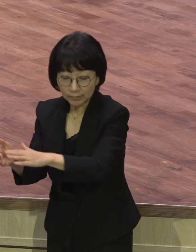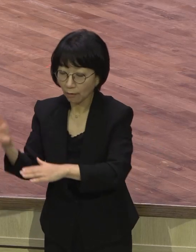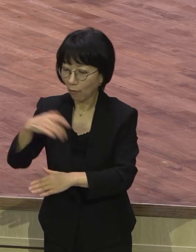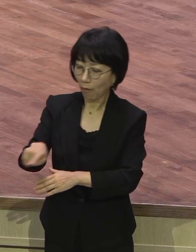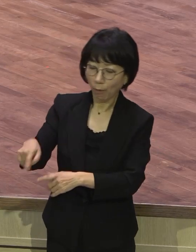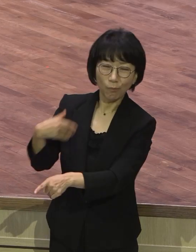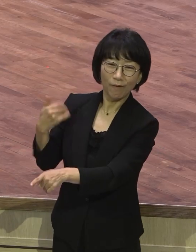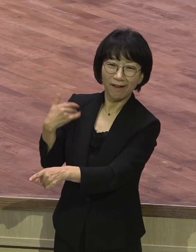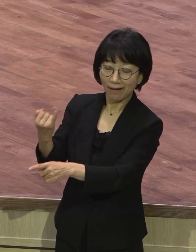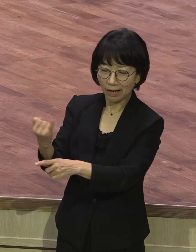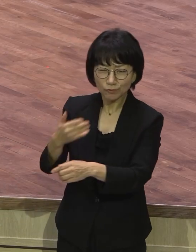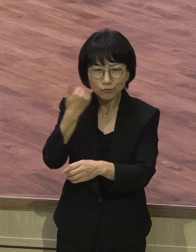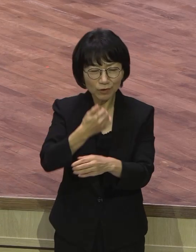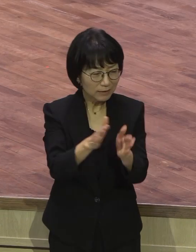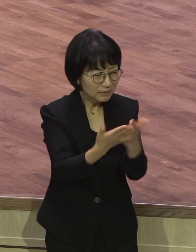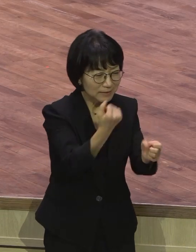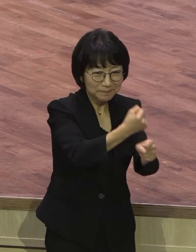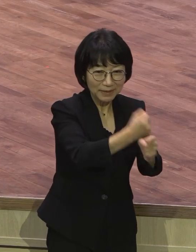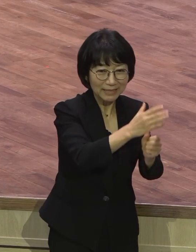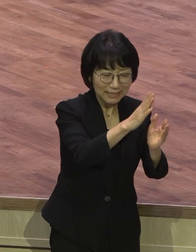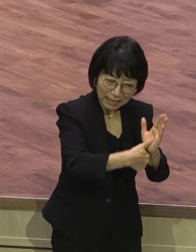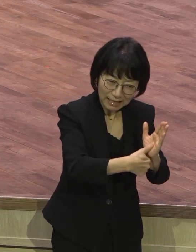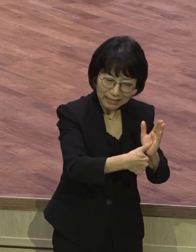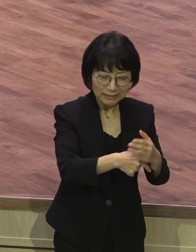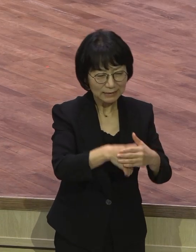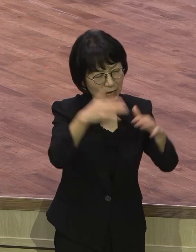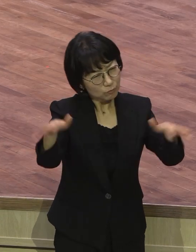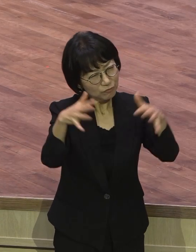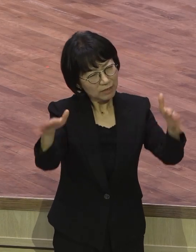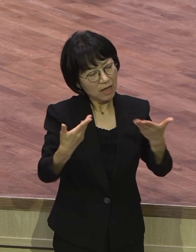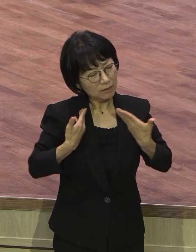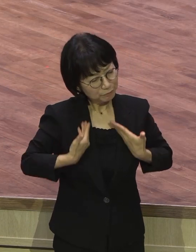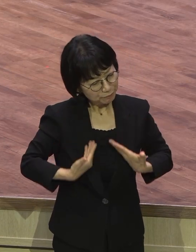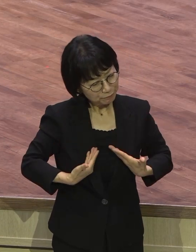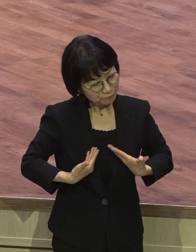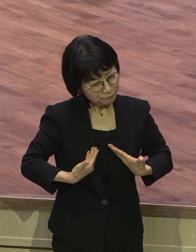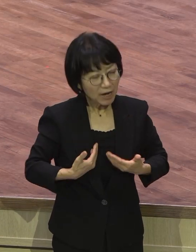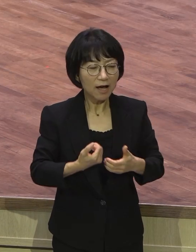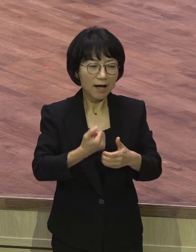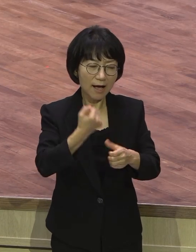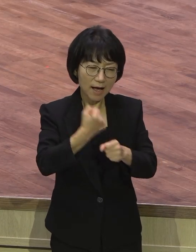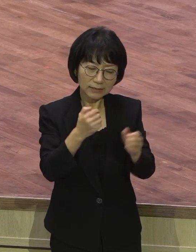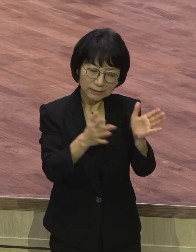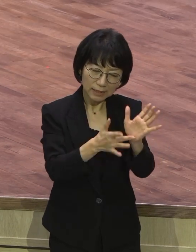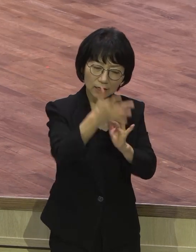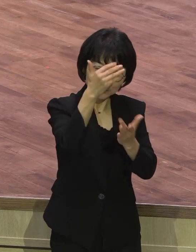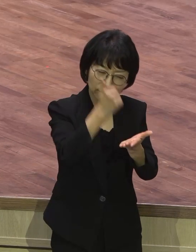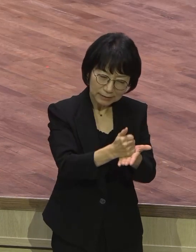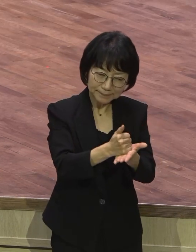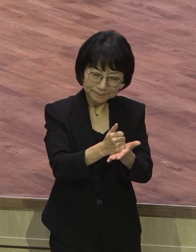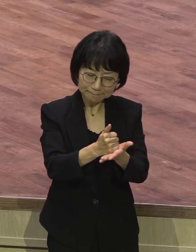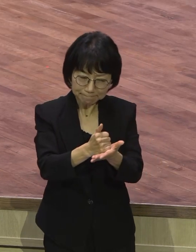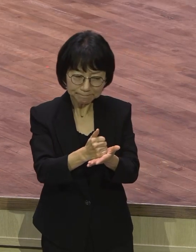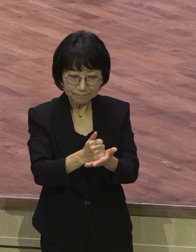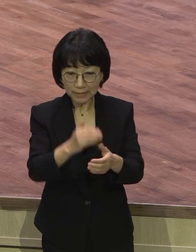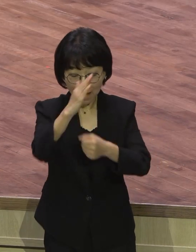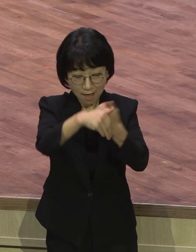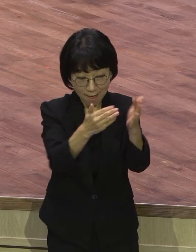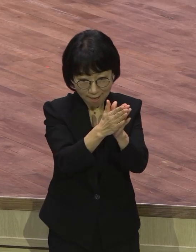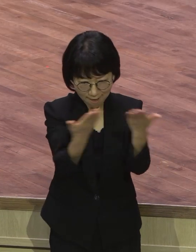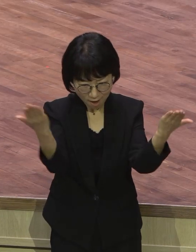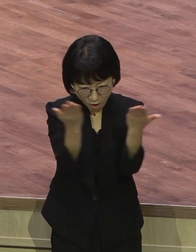주의 공과를 만드는데 풍랑을 잔잔케 하신 주님이라는 주제에 맞는 찬송시를 좀 적어달라고